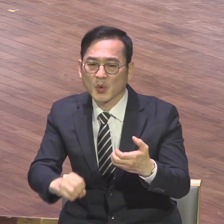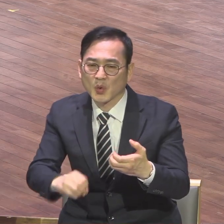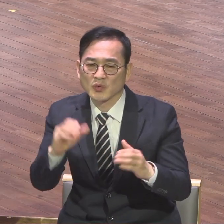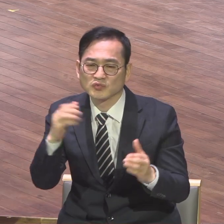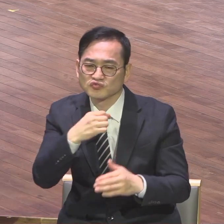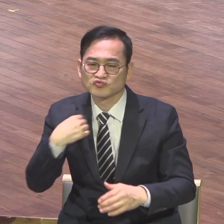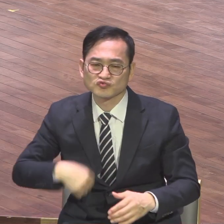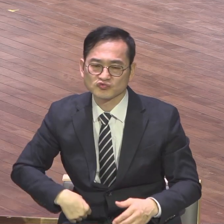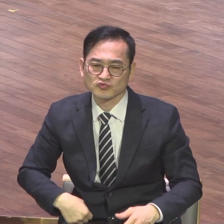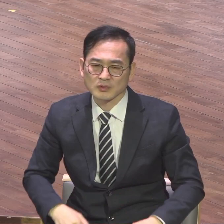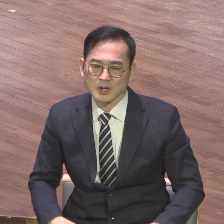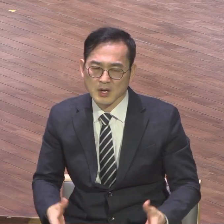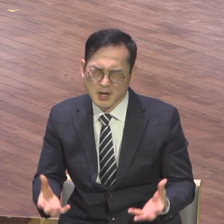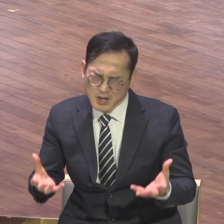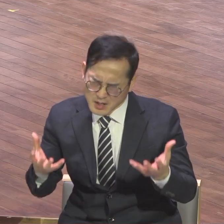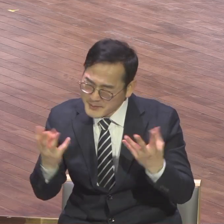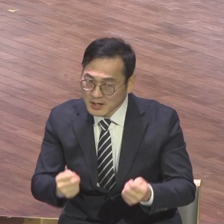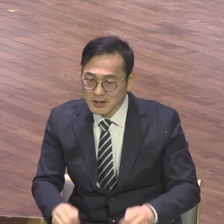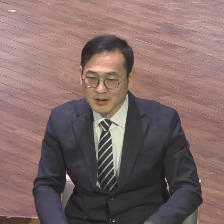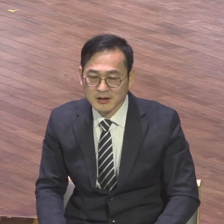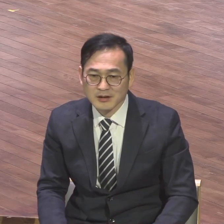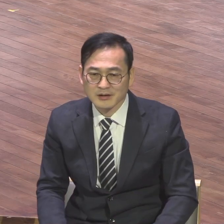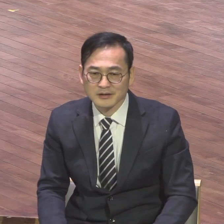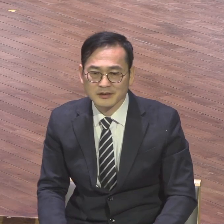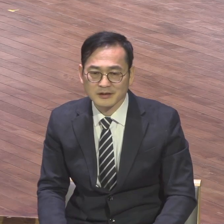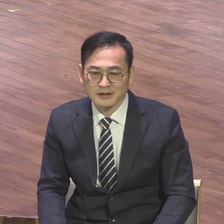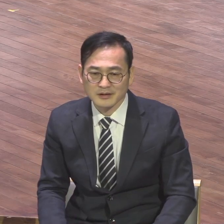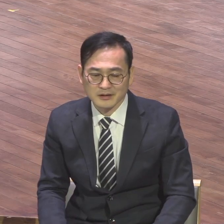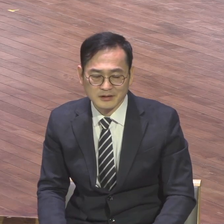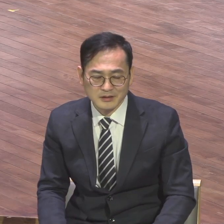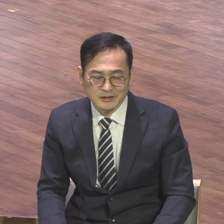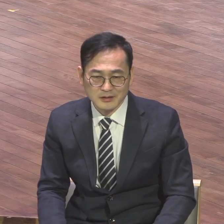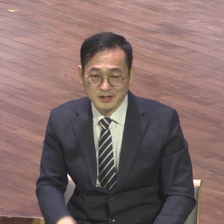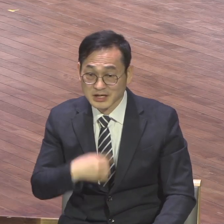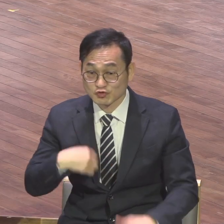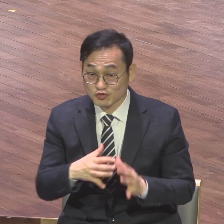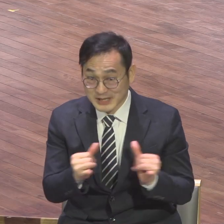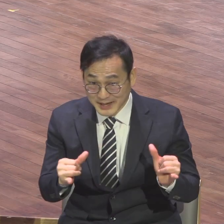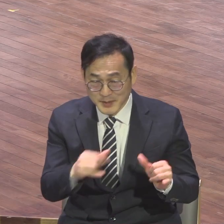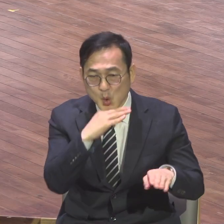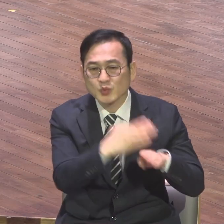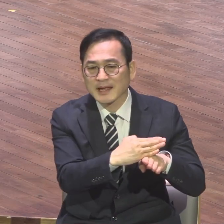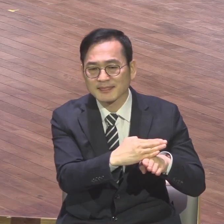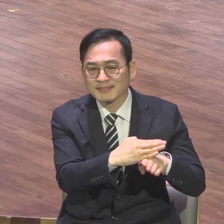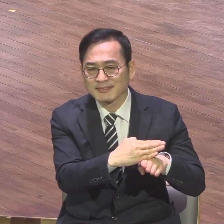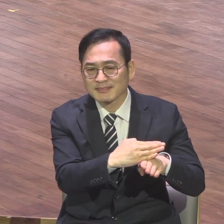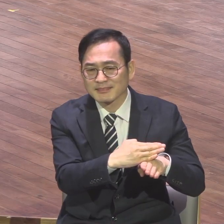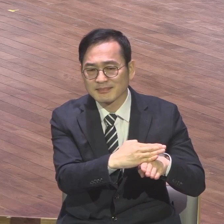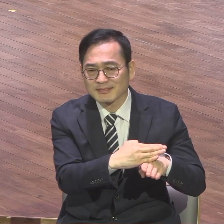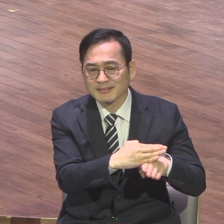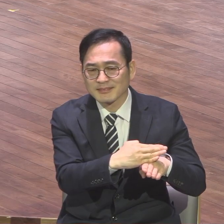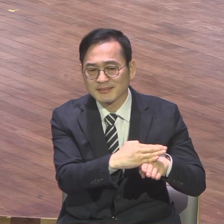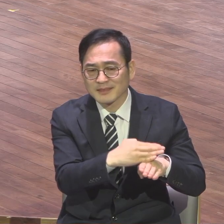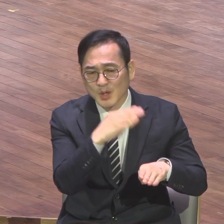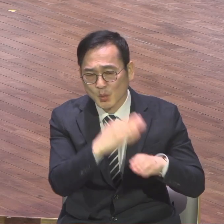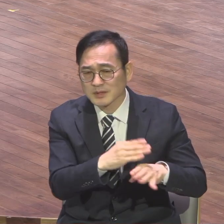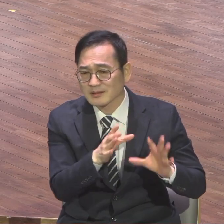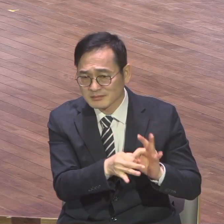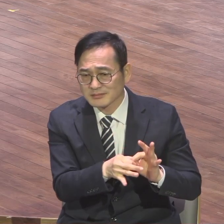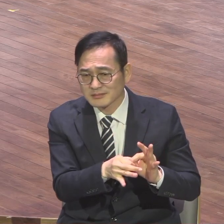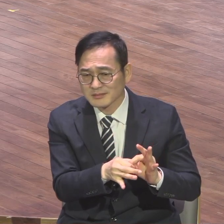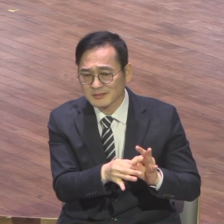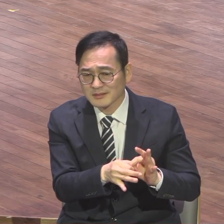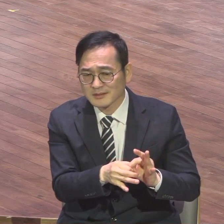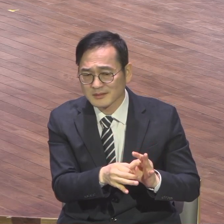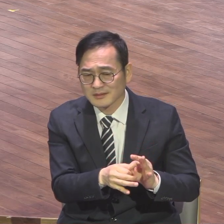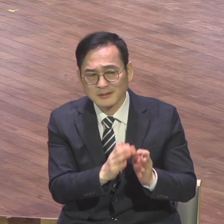그 현장에 하나님 계획이 없겠습니까? 중국 사람들은요, 귀신 섬기다 왔어요. 공산주의 하다 왔어요. 용이 진짜 있는 줄 알고,